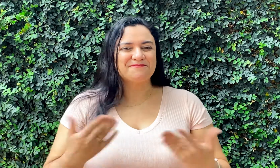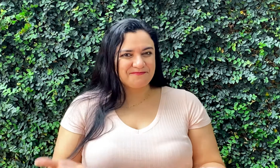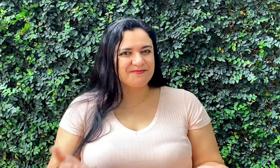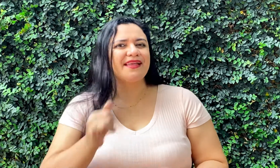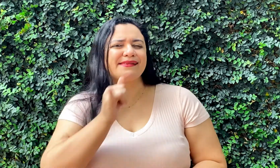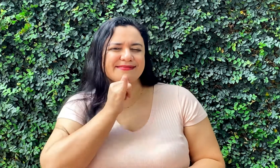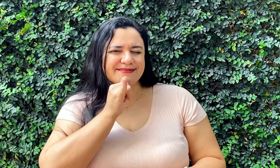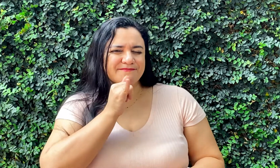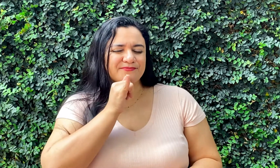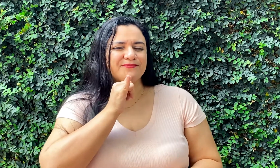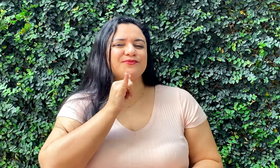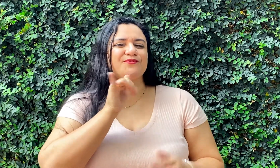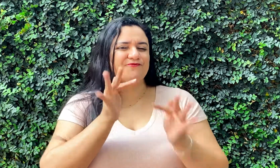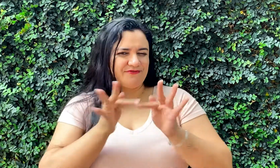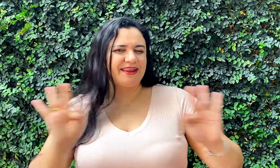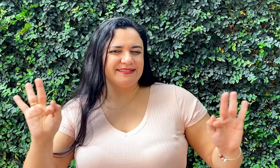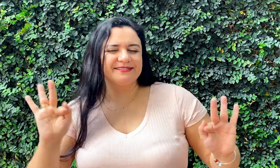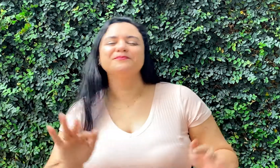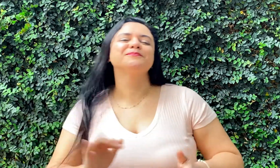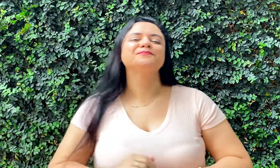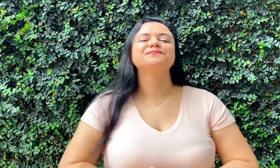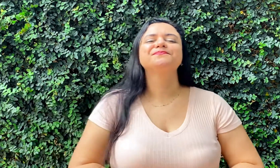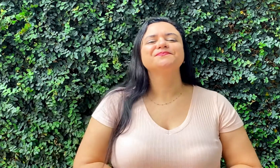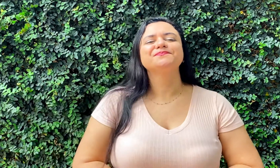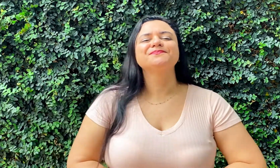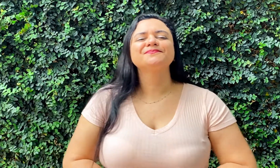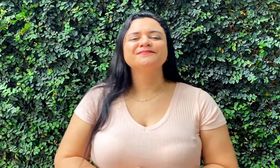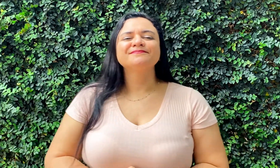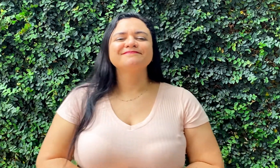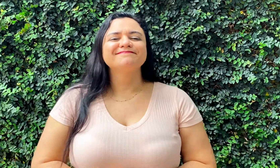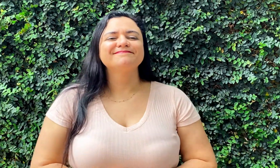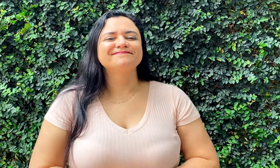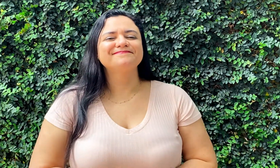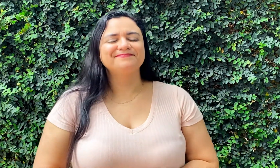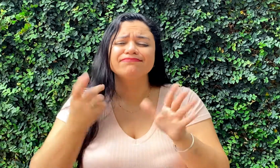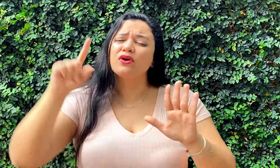fixos. É como se ele estivesse ancorado ao seu corpo.